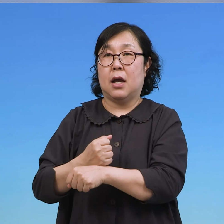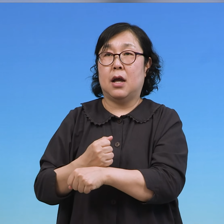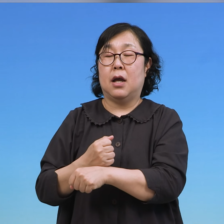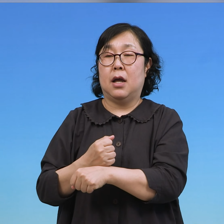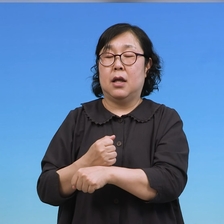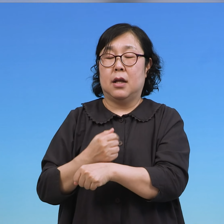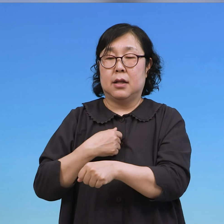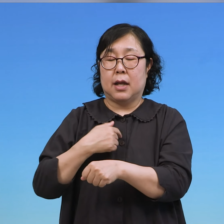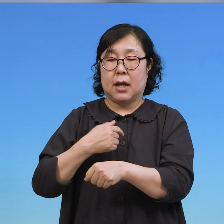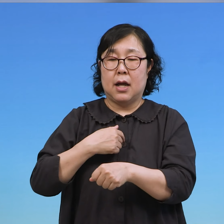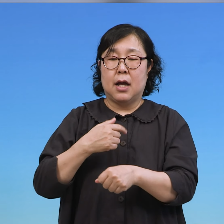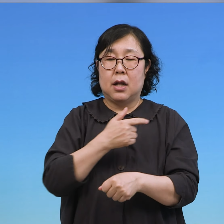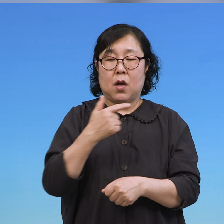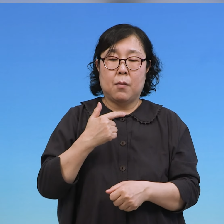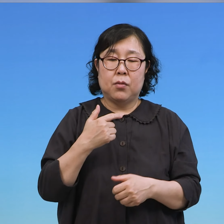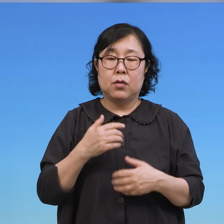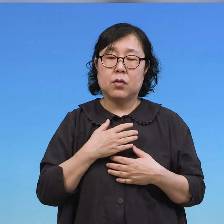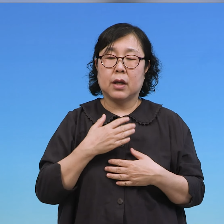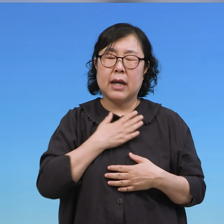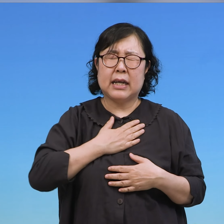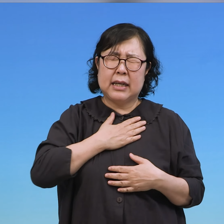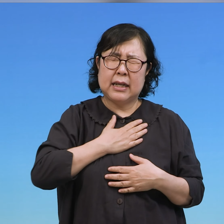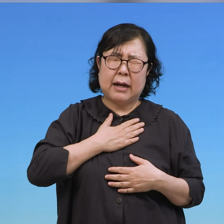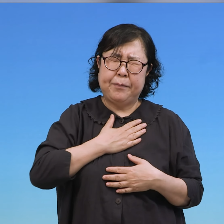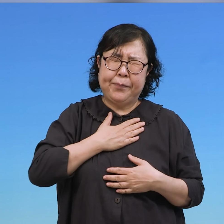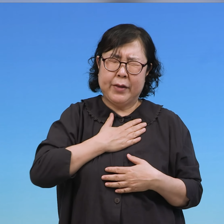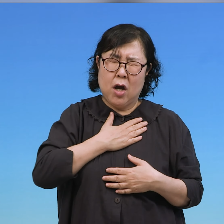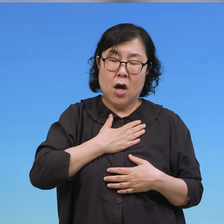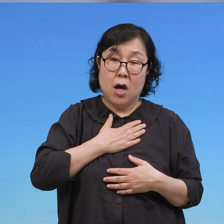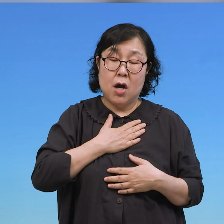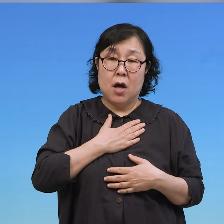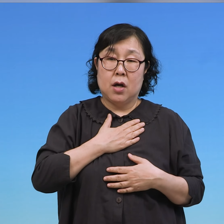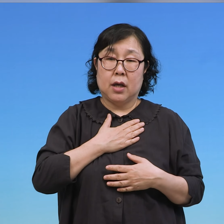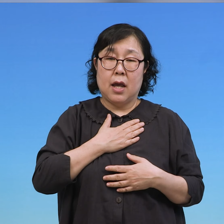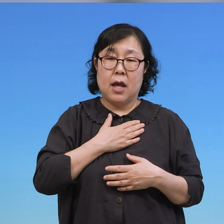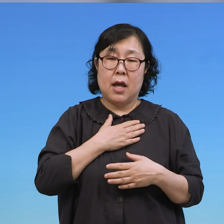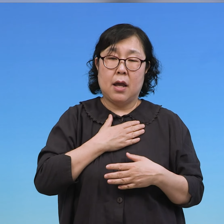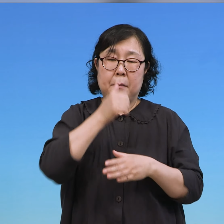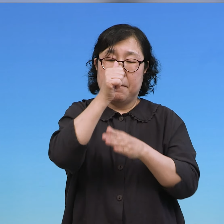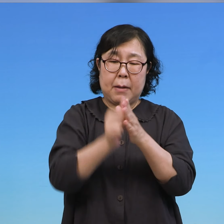하나님, 내가 너무 희로애락에 감정에 빠지지 않도록 좀